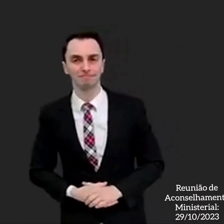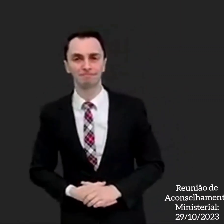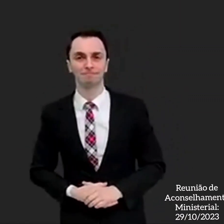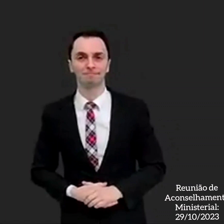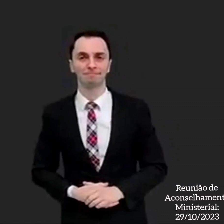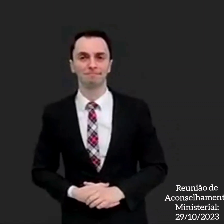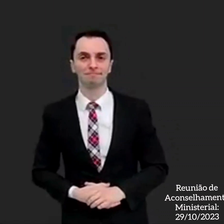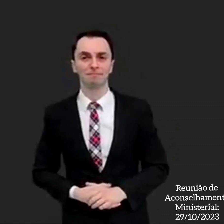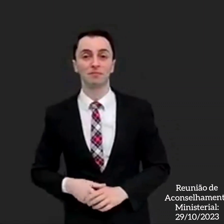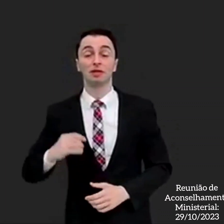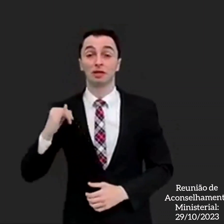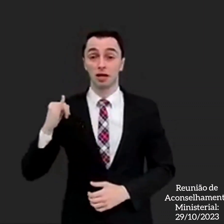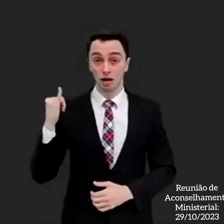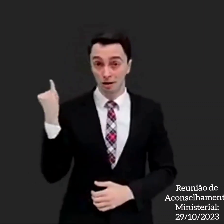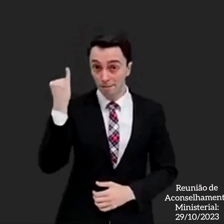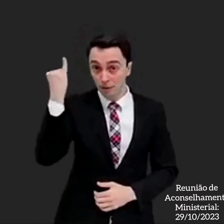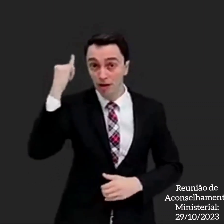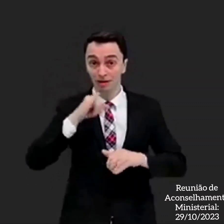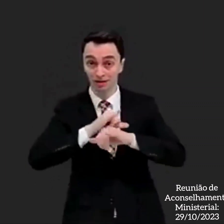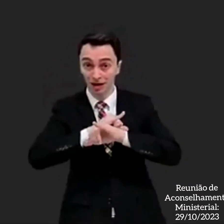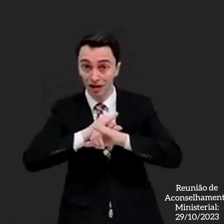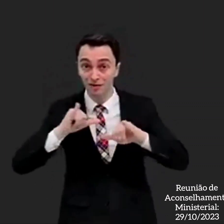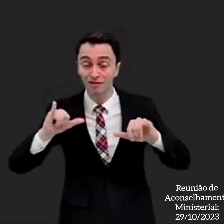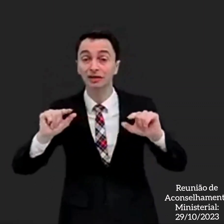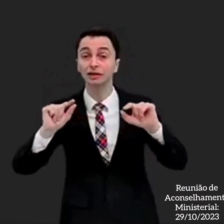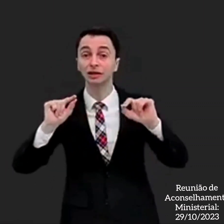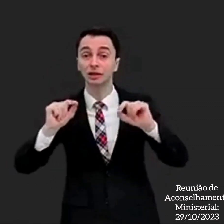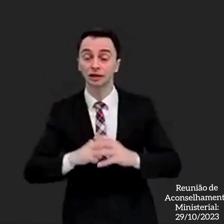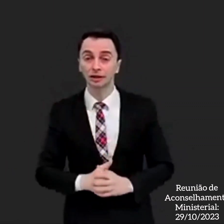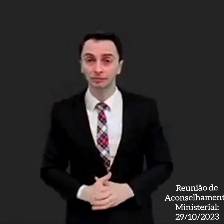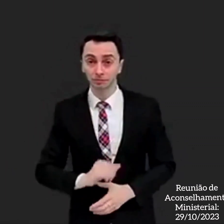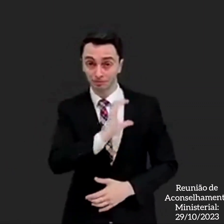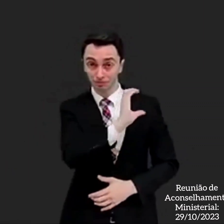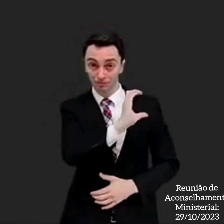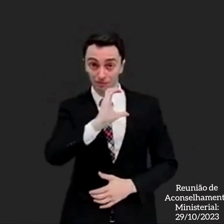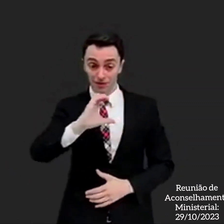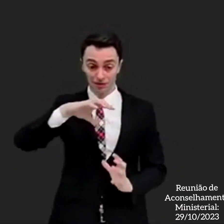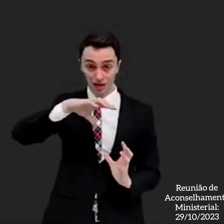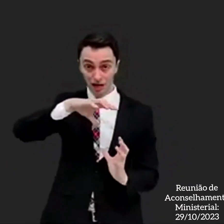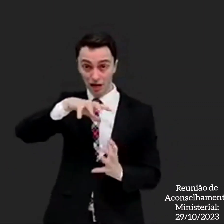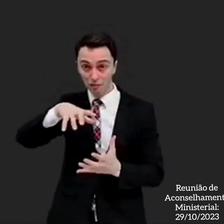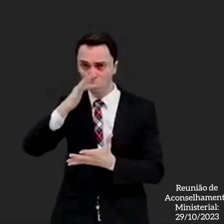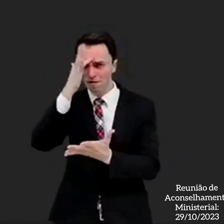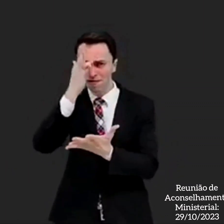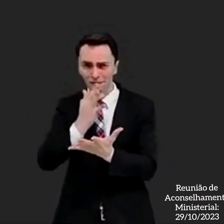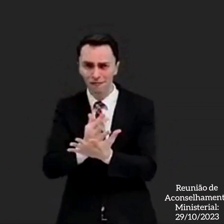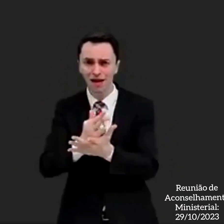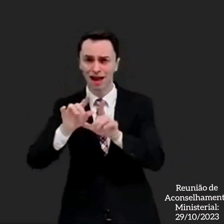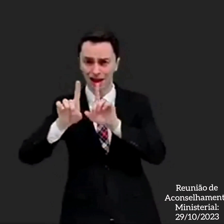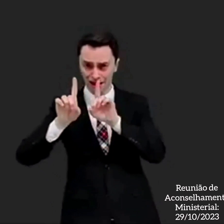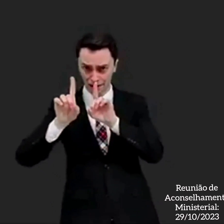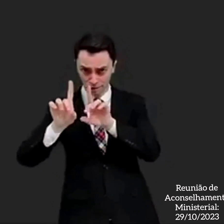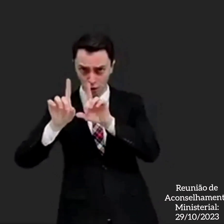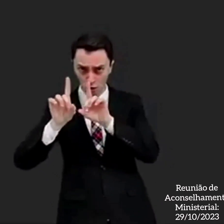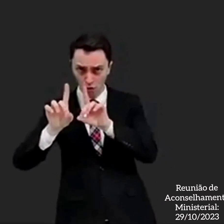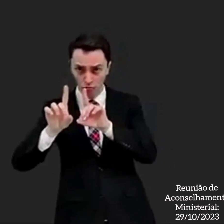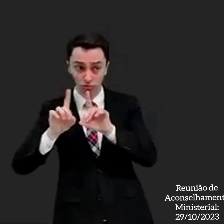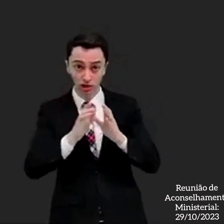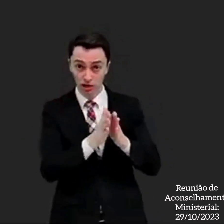Tornamos notório que nossas bases de fé e doutrina são absolutamente leais